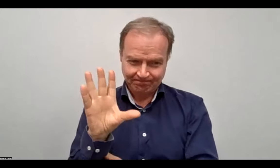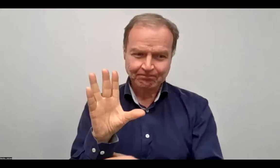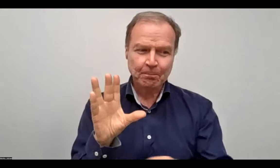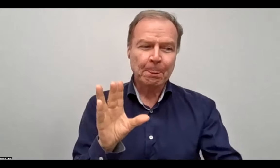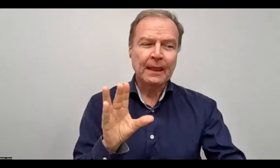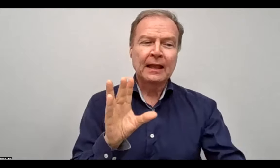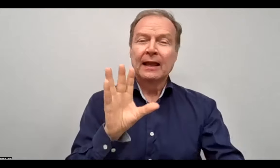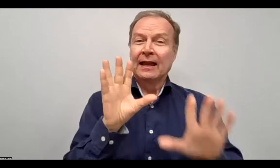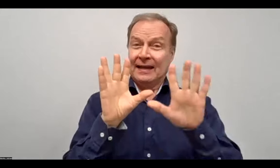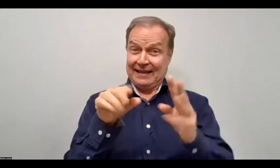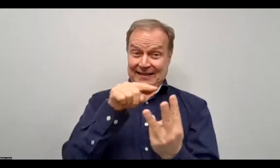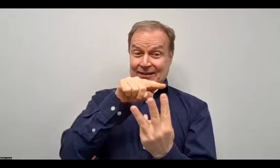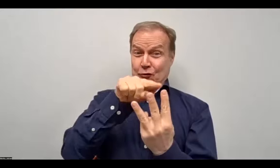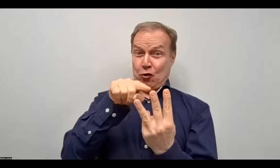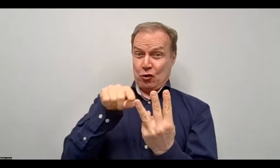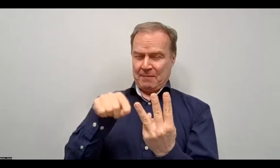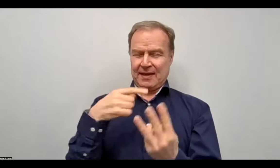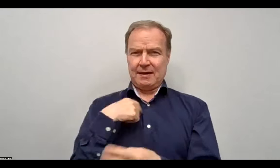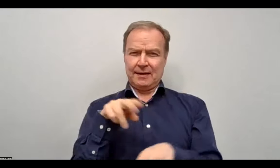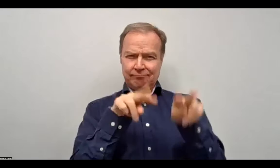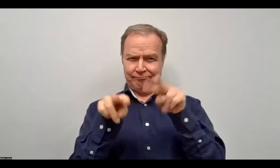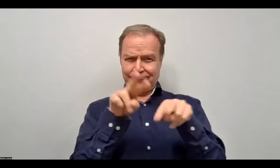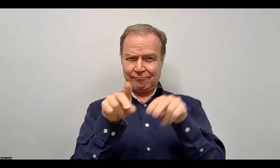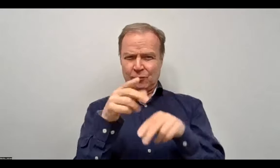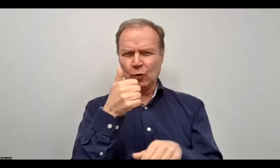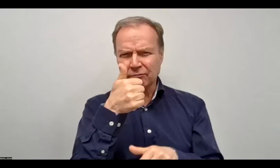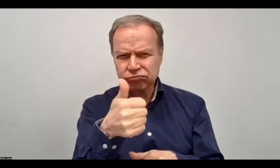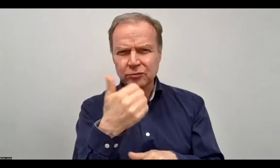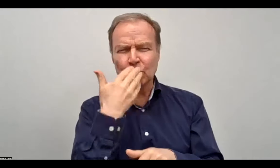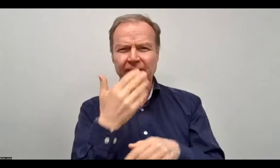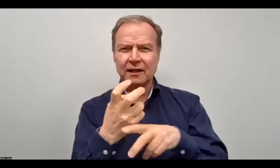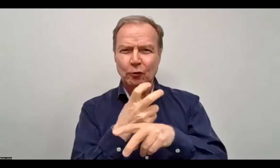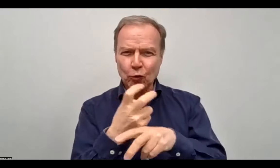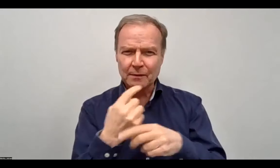112-kokeilu, eli kolme osa-aluetta, joihin olemme keskittyneet.